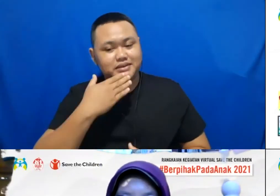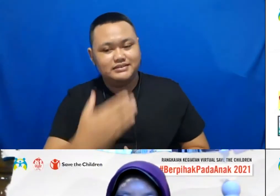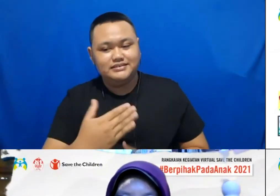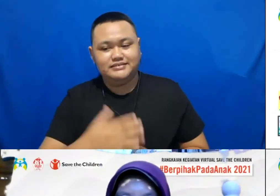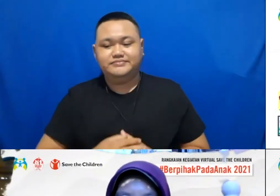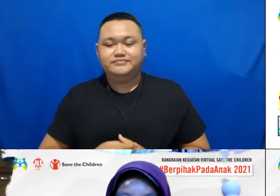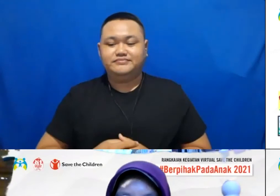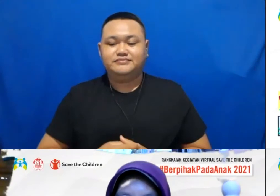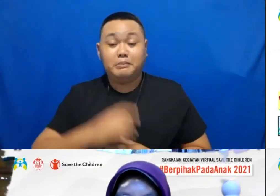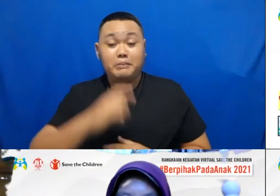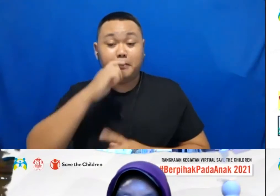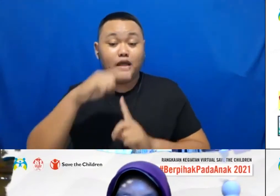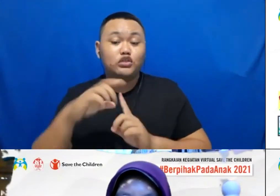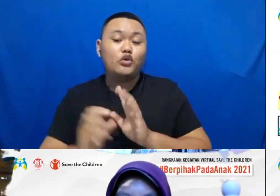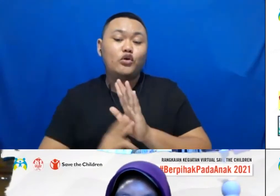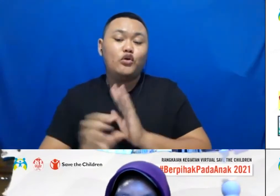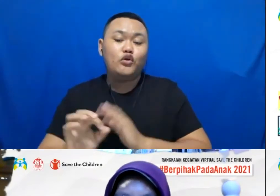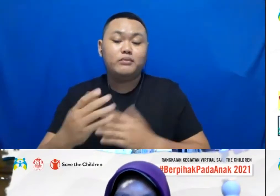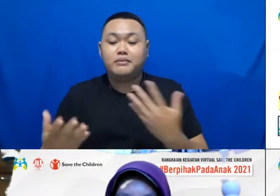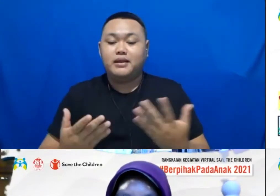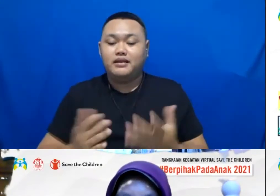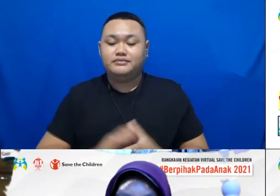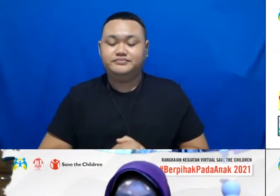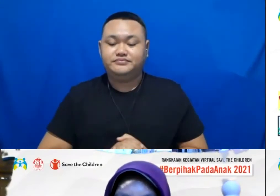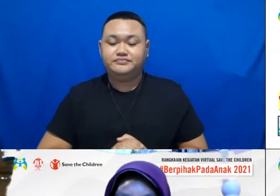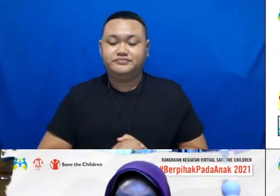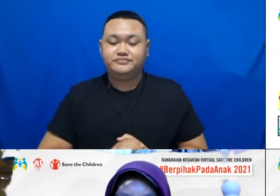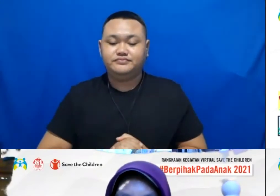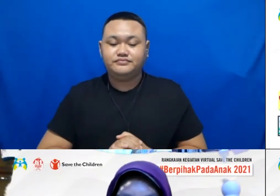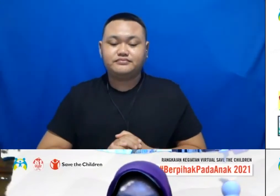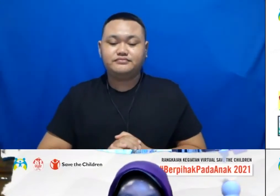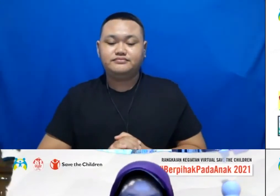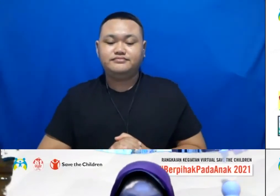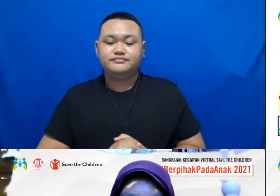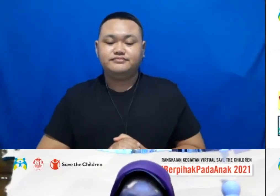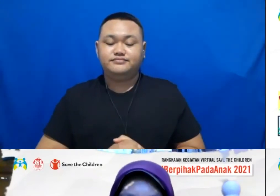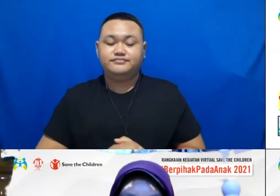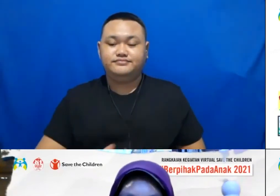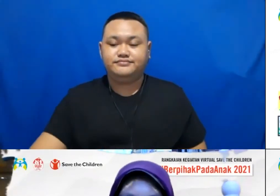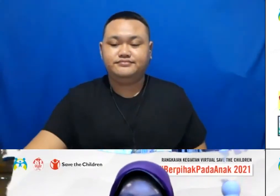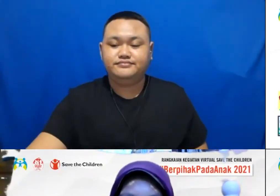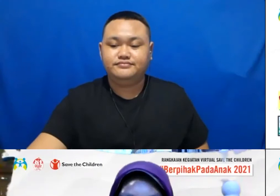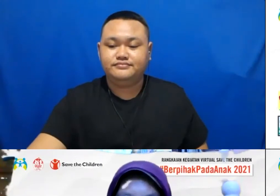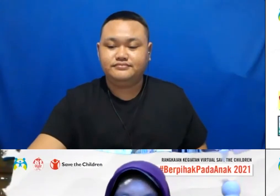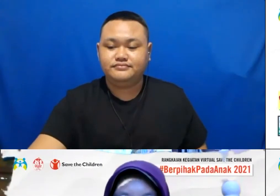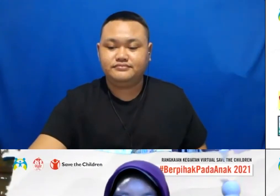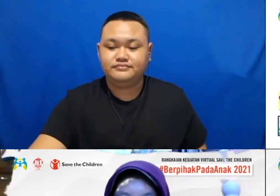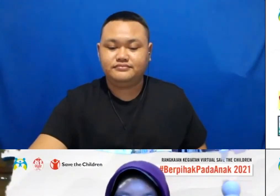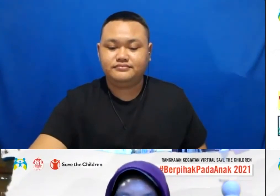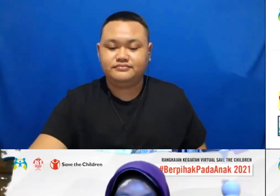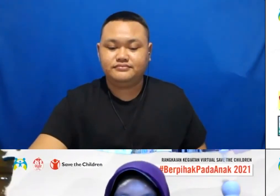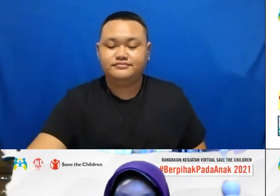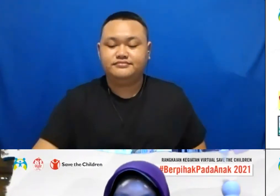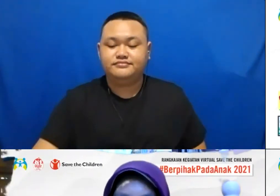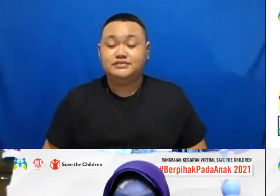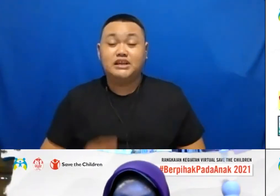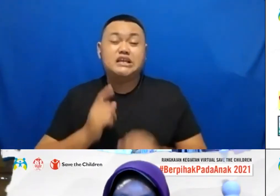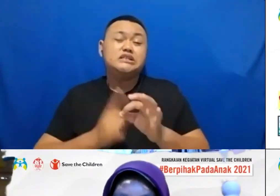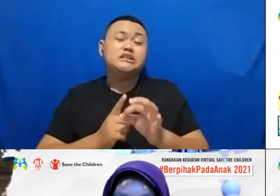berikutnya ketika misalnya kami berada di lingkungan sekolah sebagai warga sekolah, di mana biasanya di sekolah itu ada